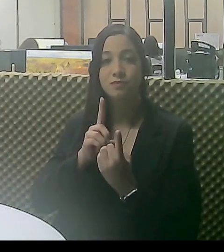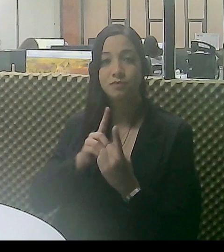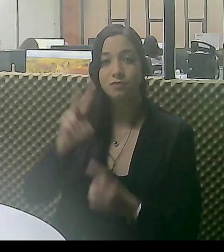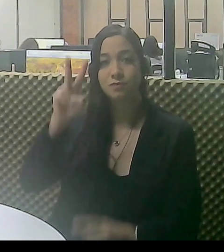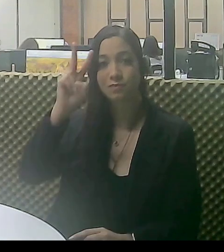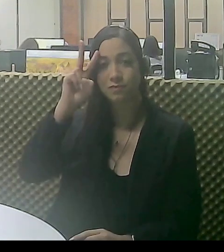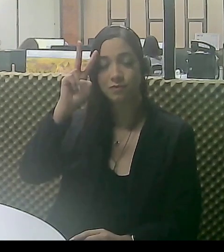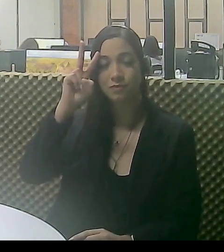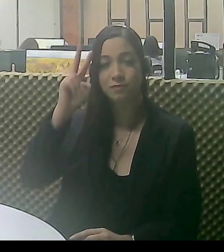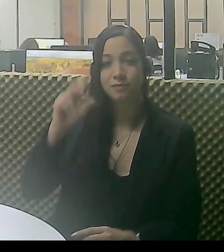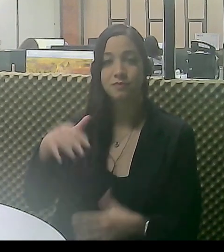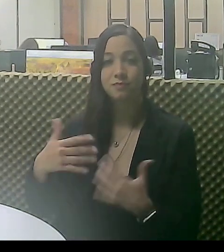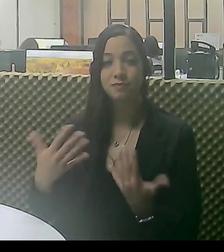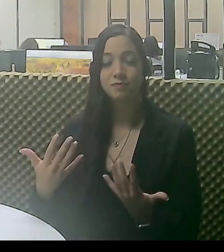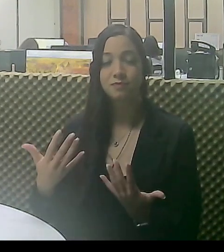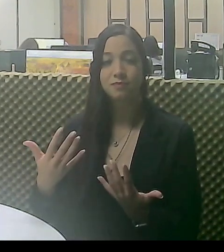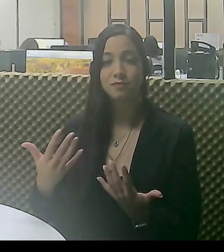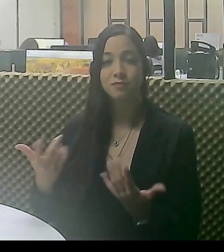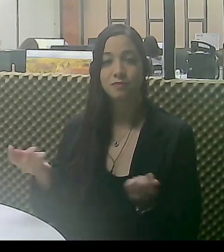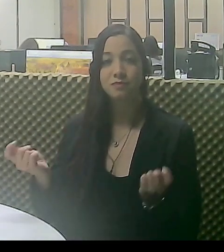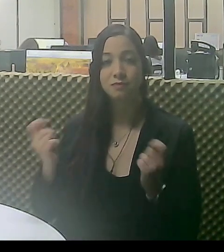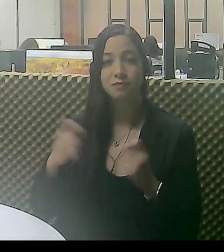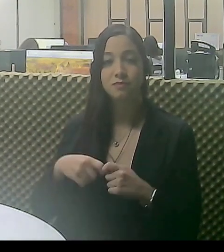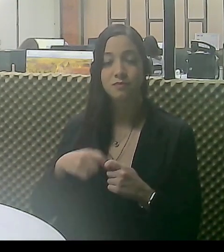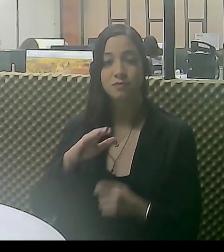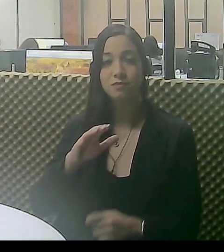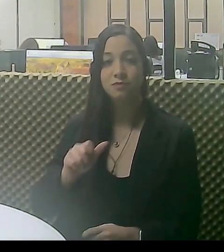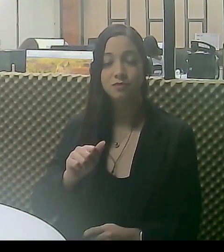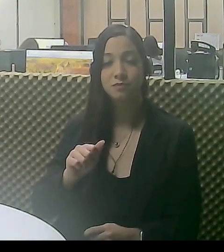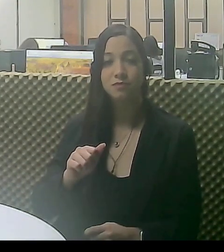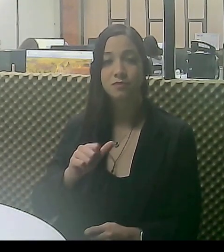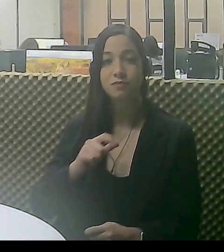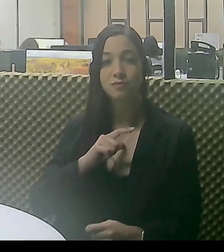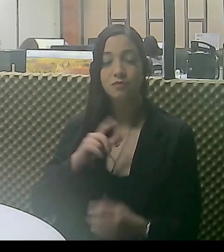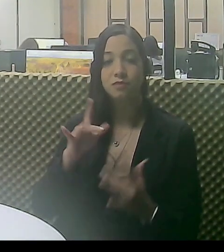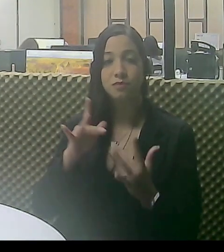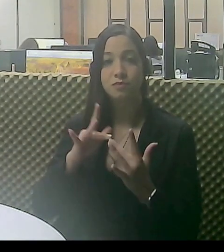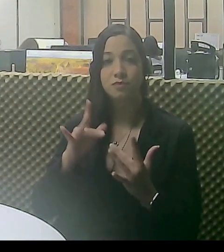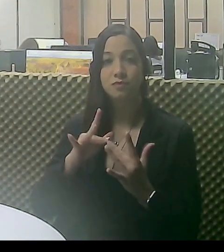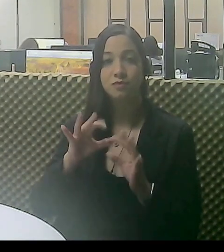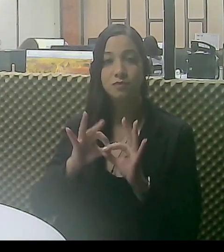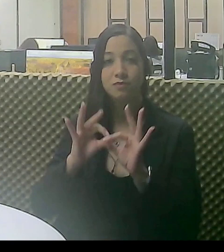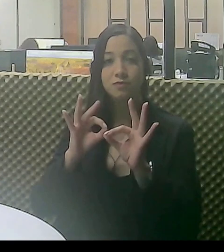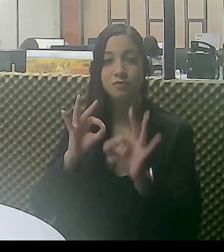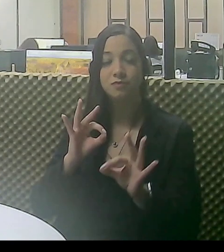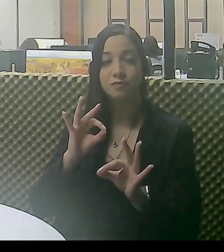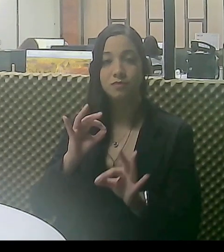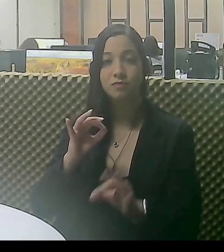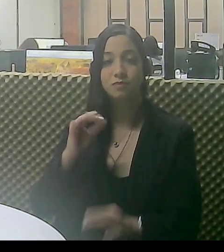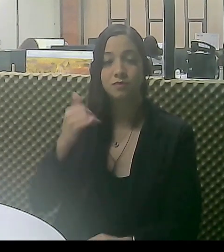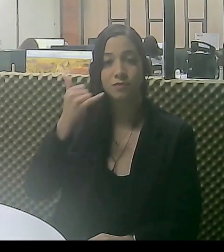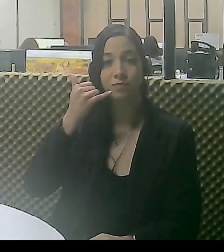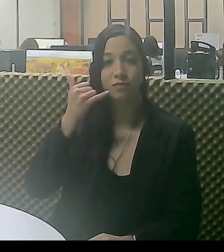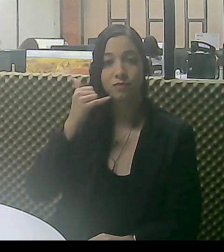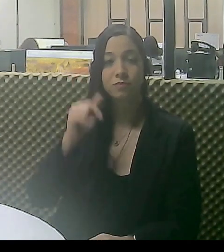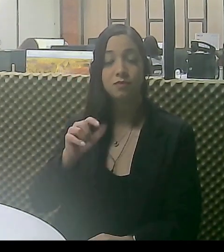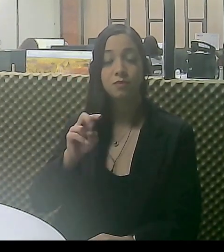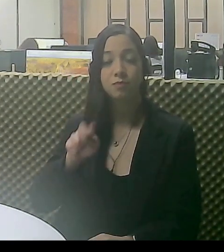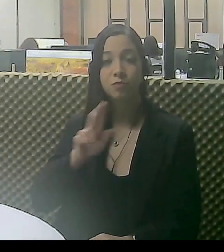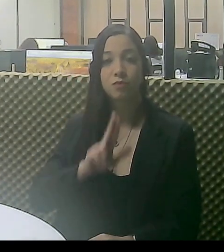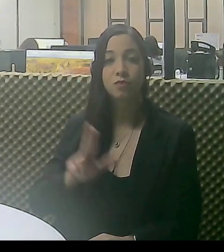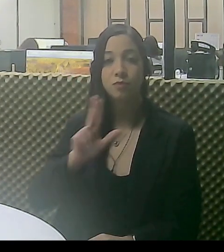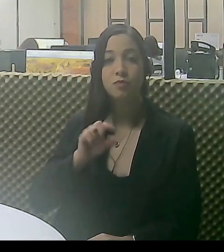segunda-feira. Dessa forma, além de poder acionar o órgão pelos canais de contato remoto, como